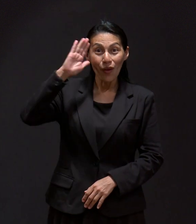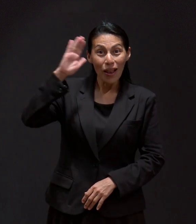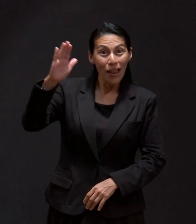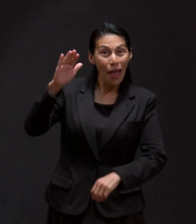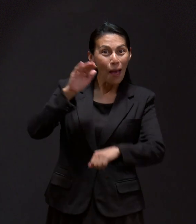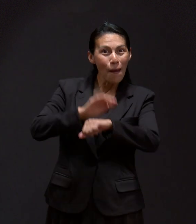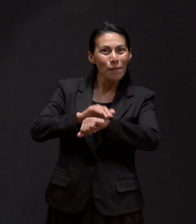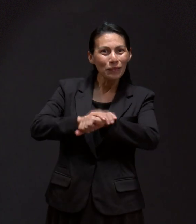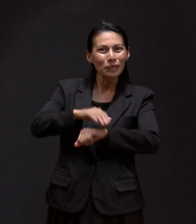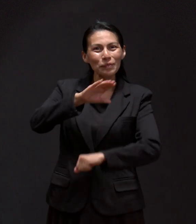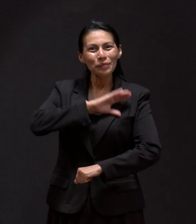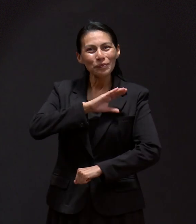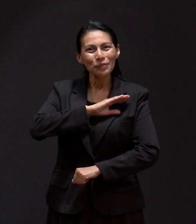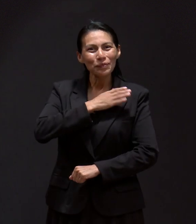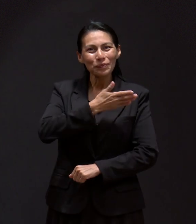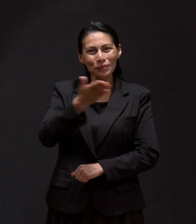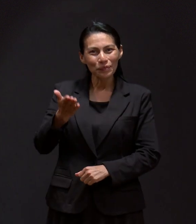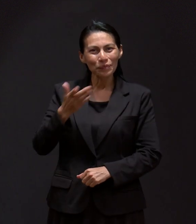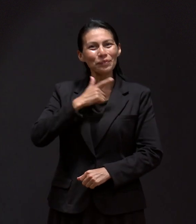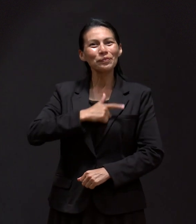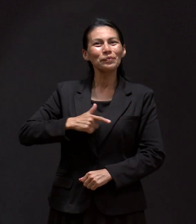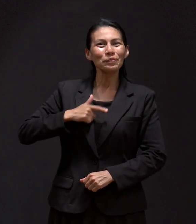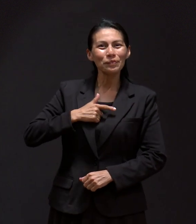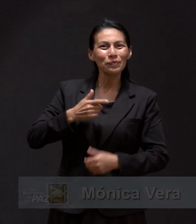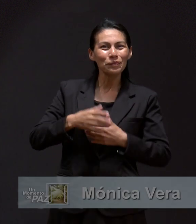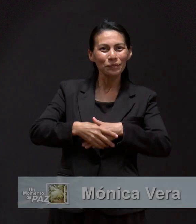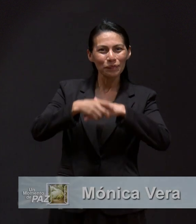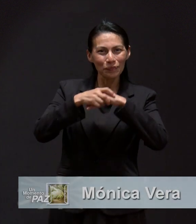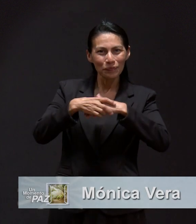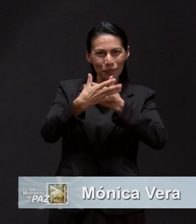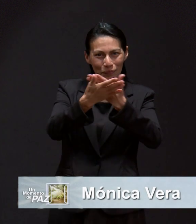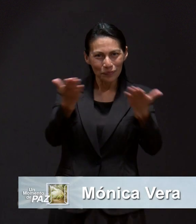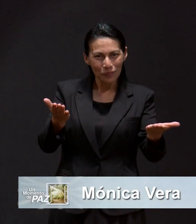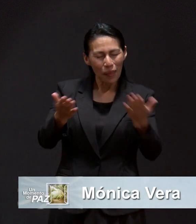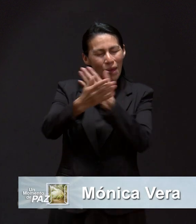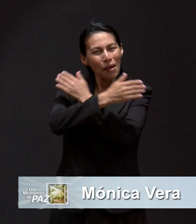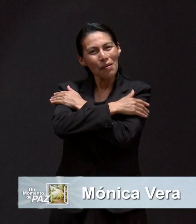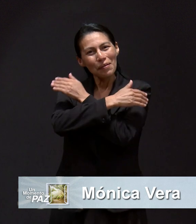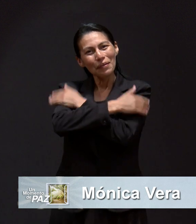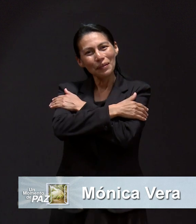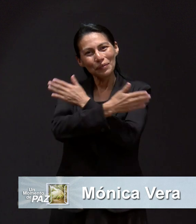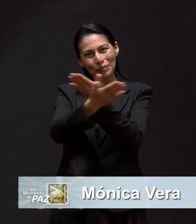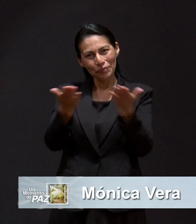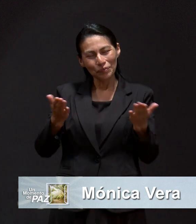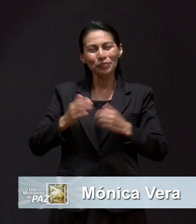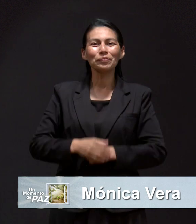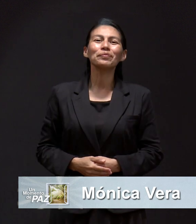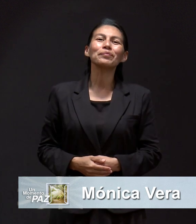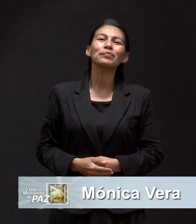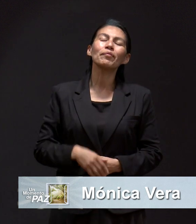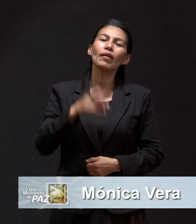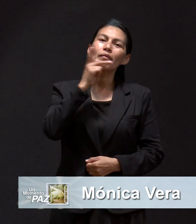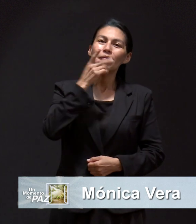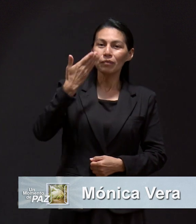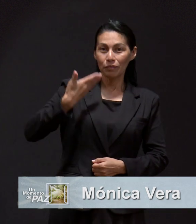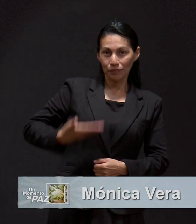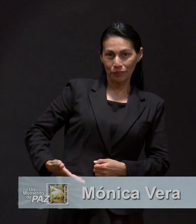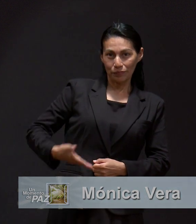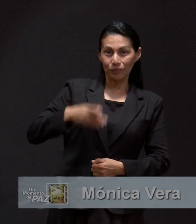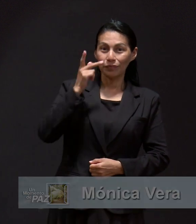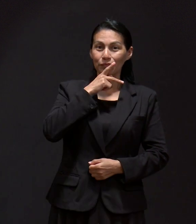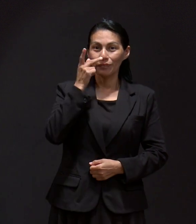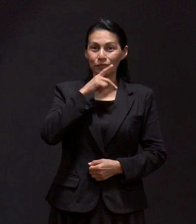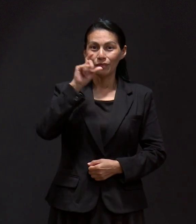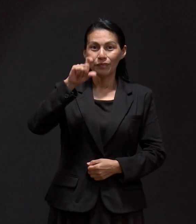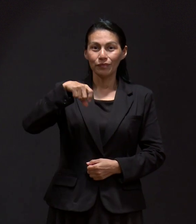qué tal queridos qué gusto saludarles esta noche reciban un abrazo virtual para todos ustedes del pastor que